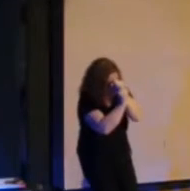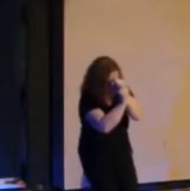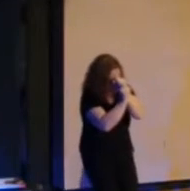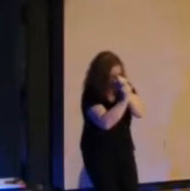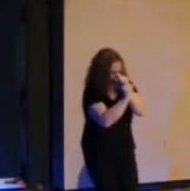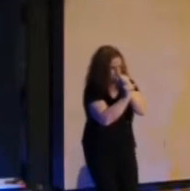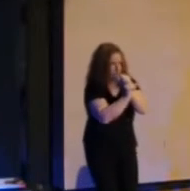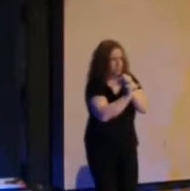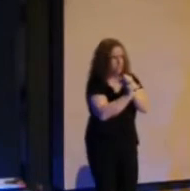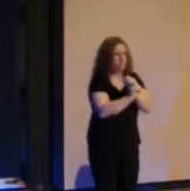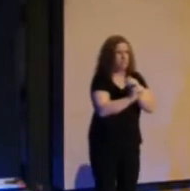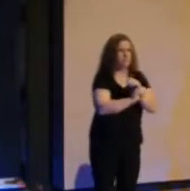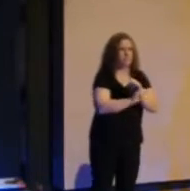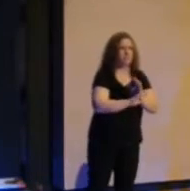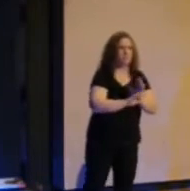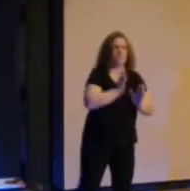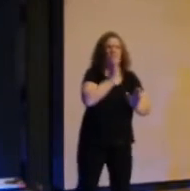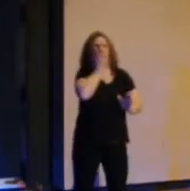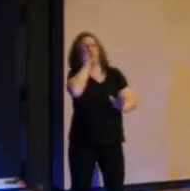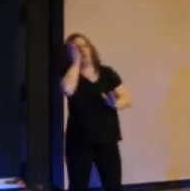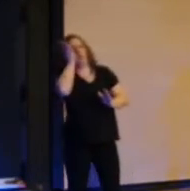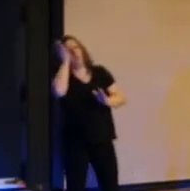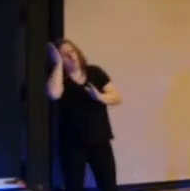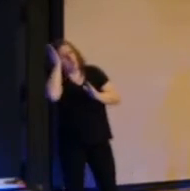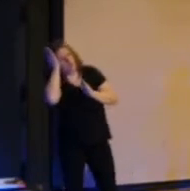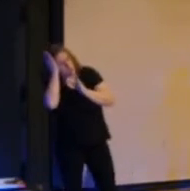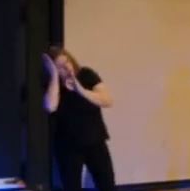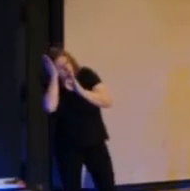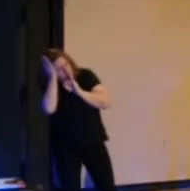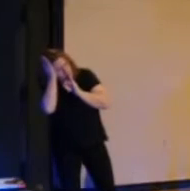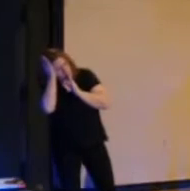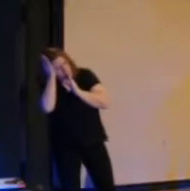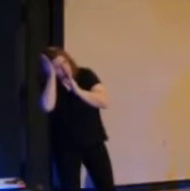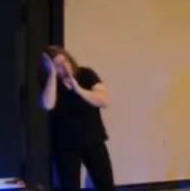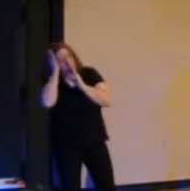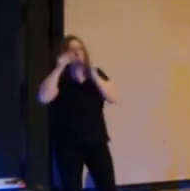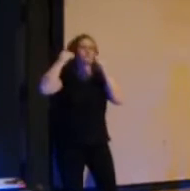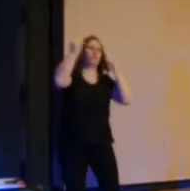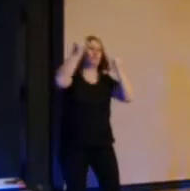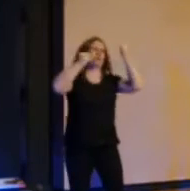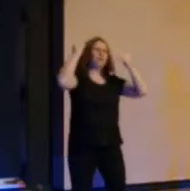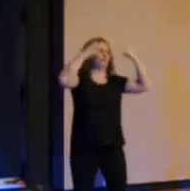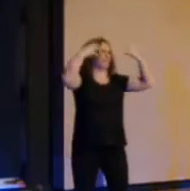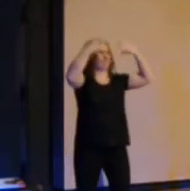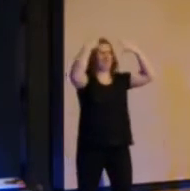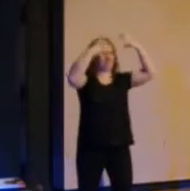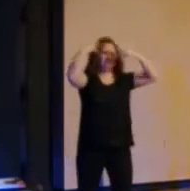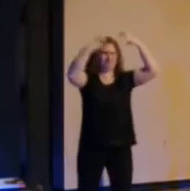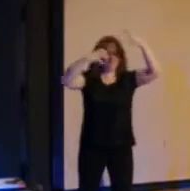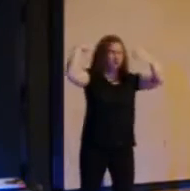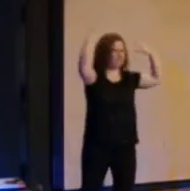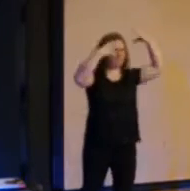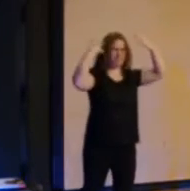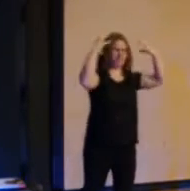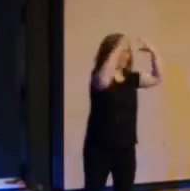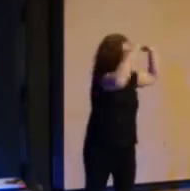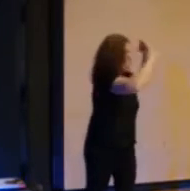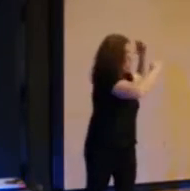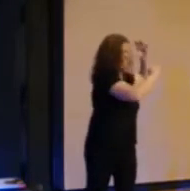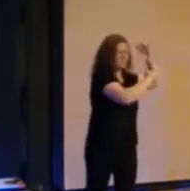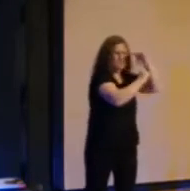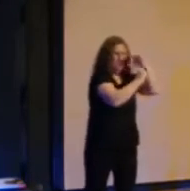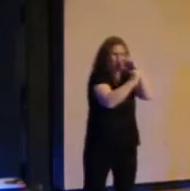El sol no brilla para todos, pensó. Y ahí quedó, inmóvil, esperando a que